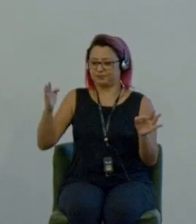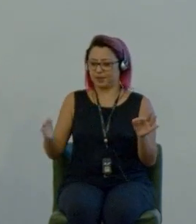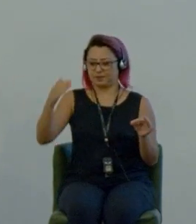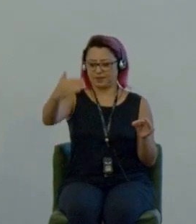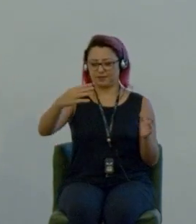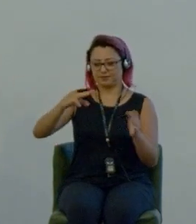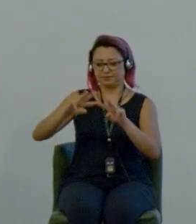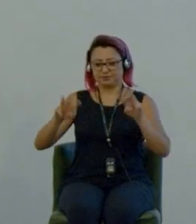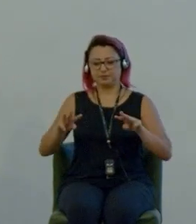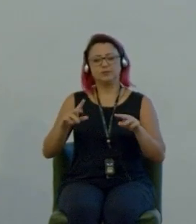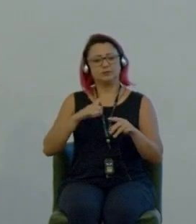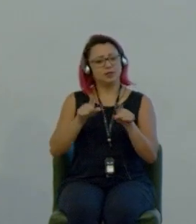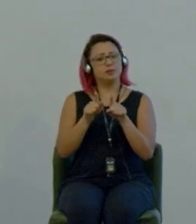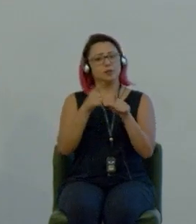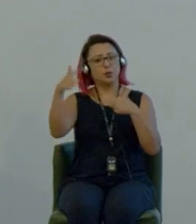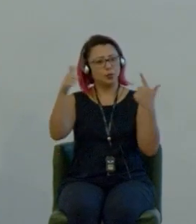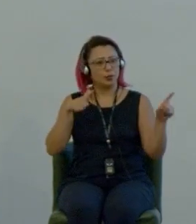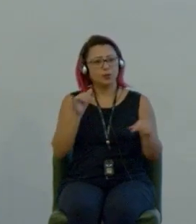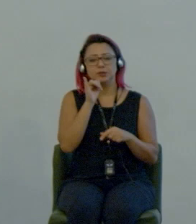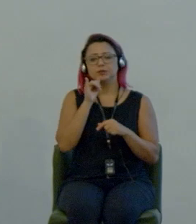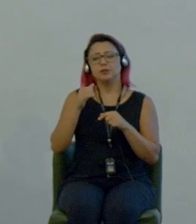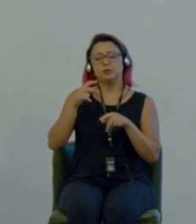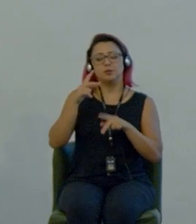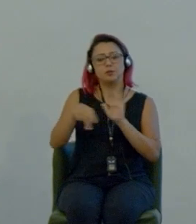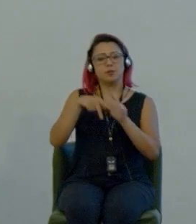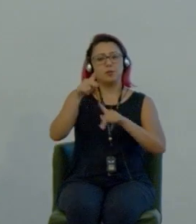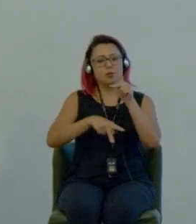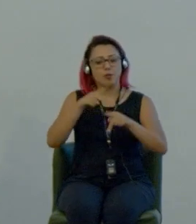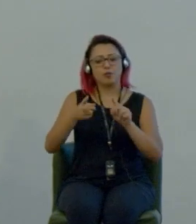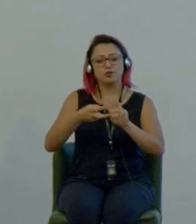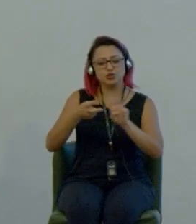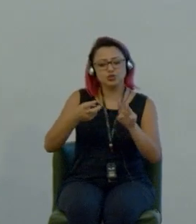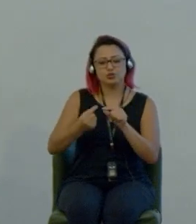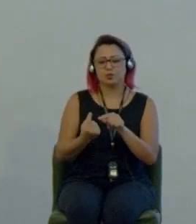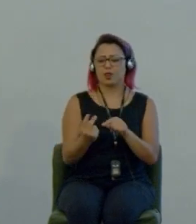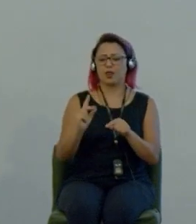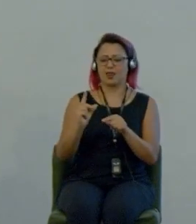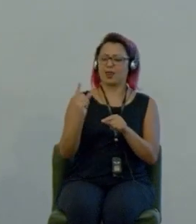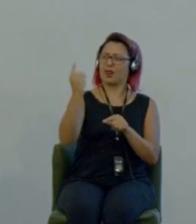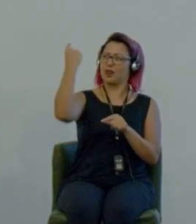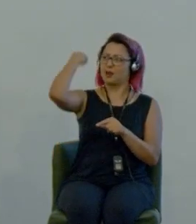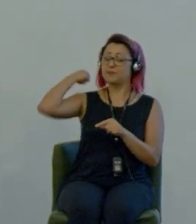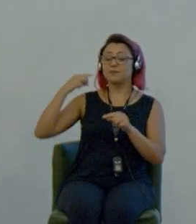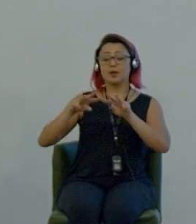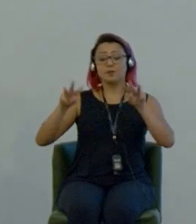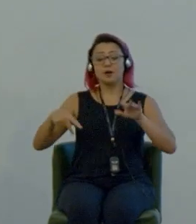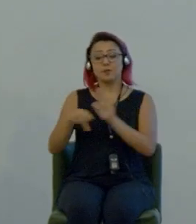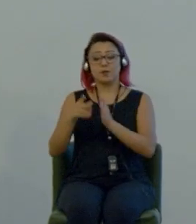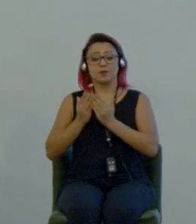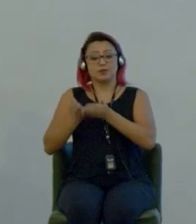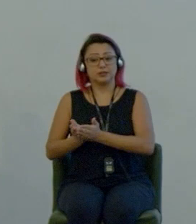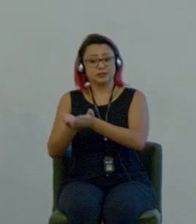cartes aborigènes. Voilà, il y a toute une histoire vaste des cartes de navigation, des cartes médiévales,